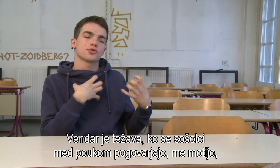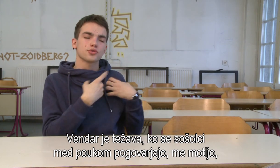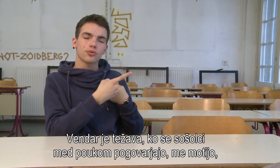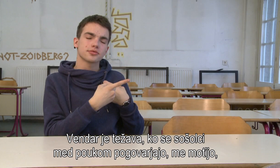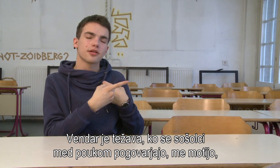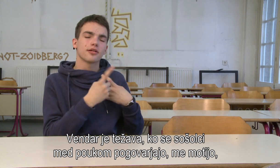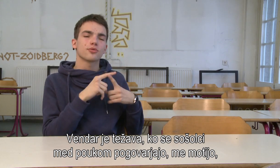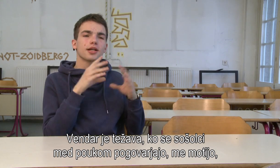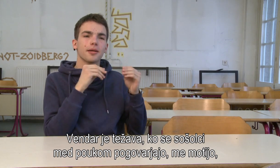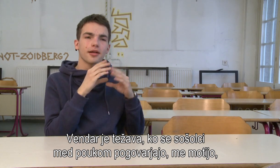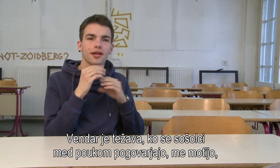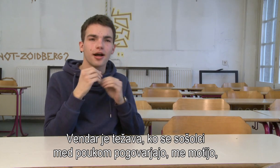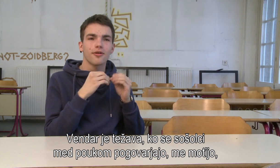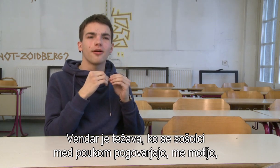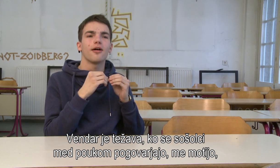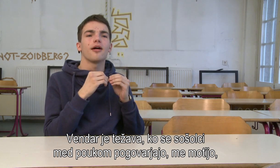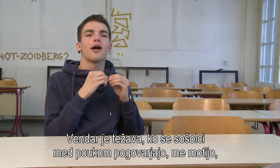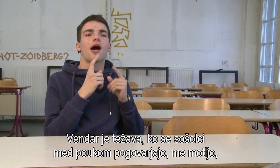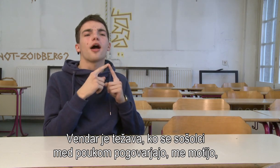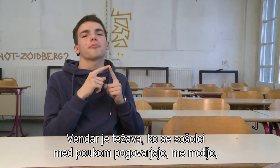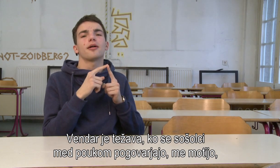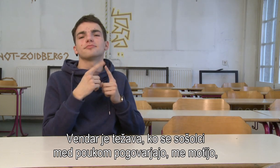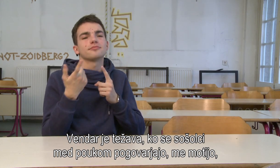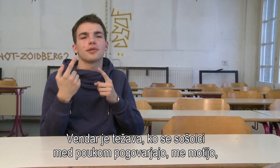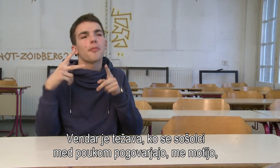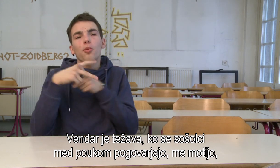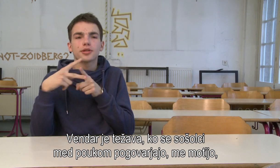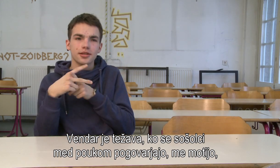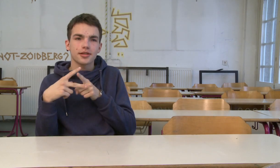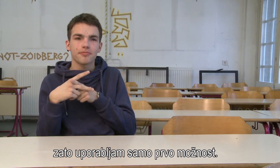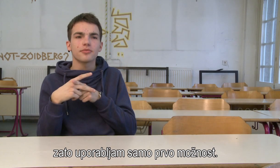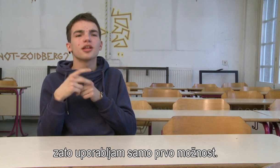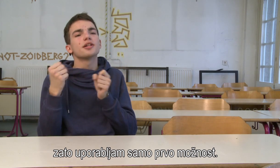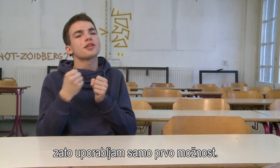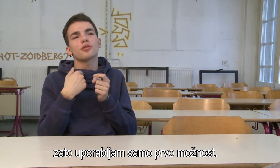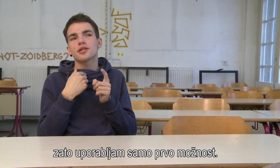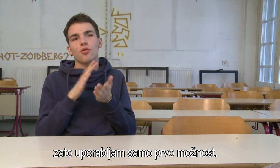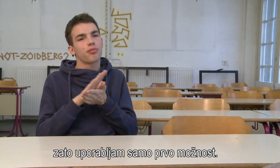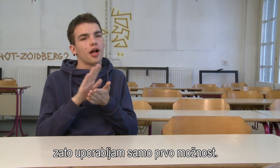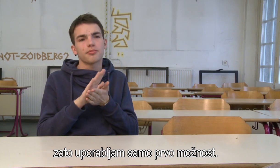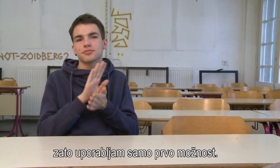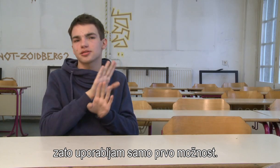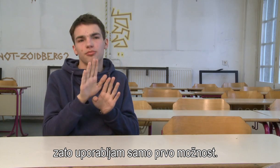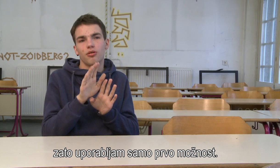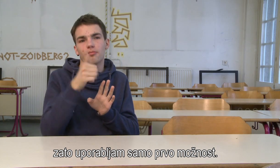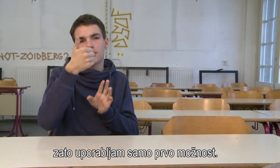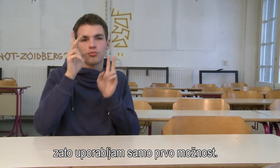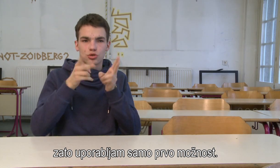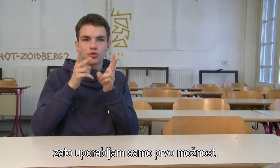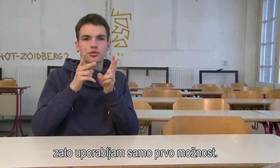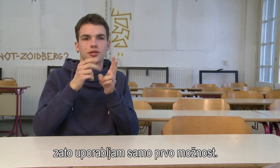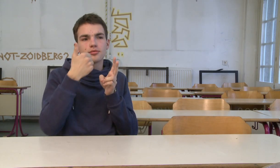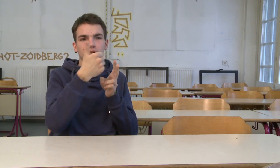vedno sošolci tudi klepetajo ali pa motiti. Zato jaz uporabljam samo